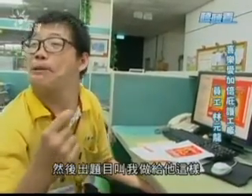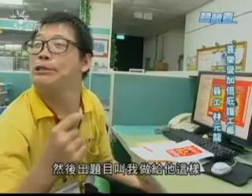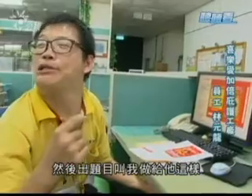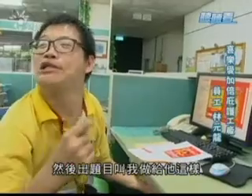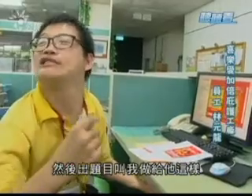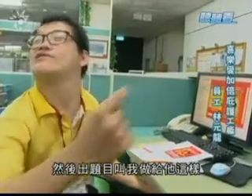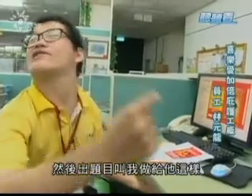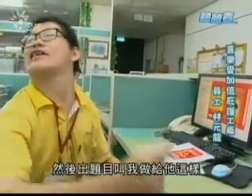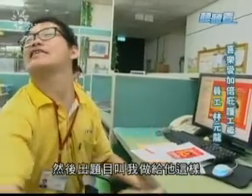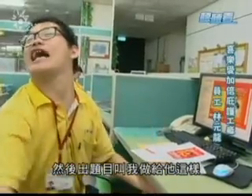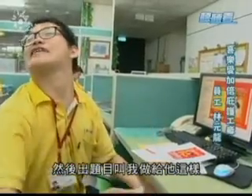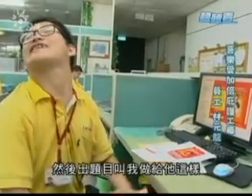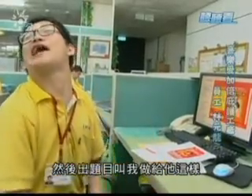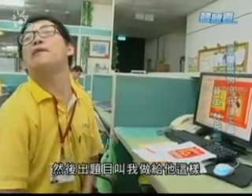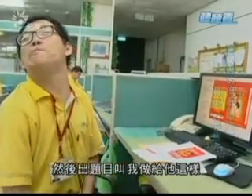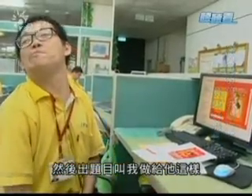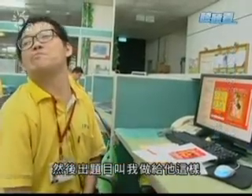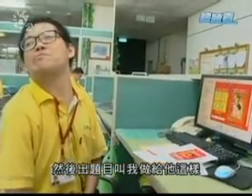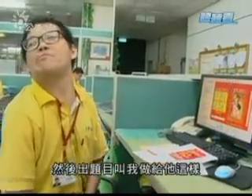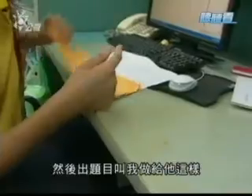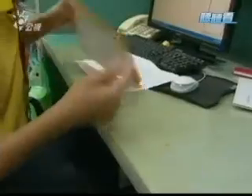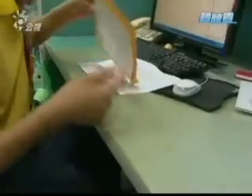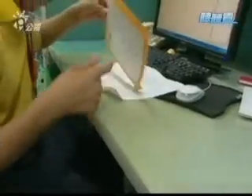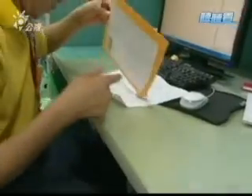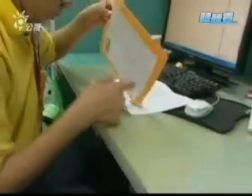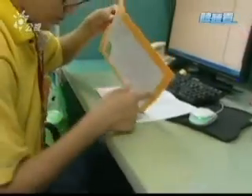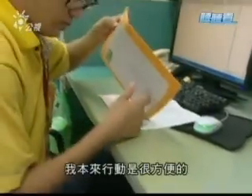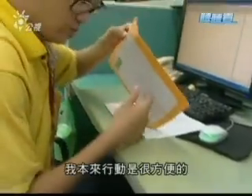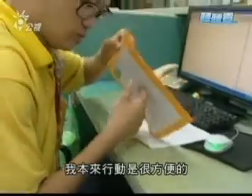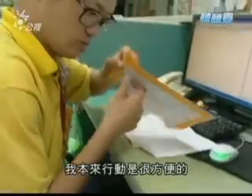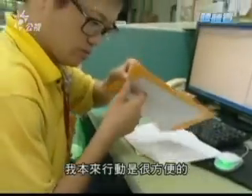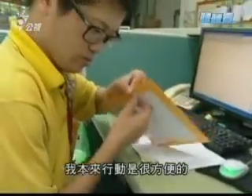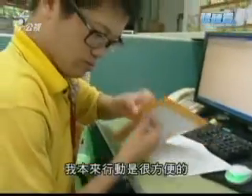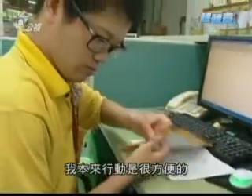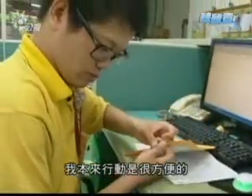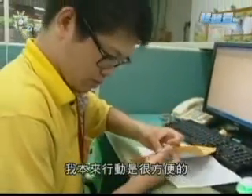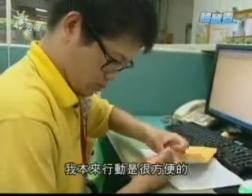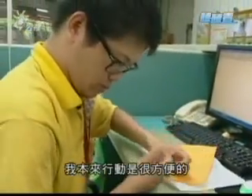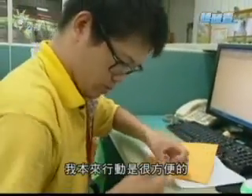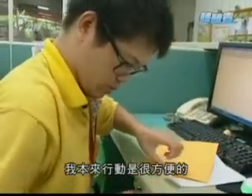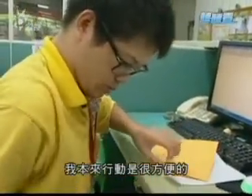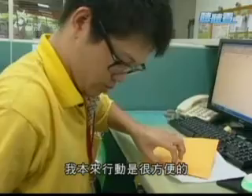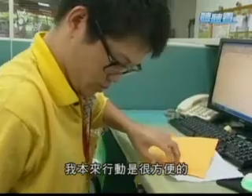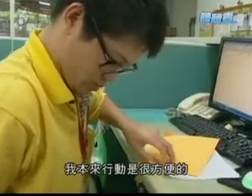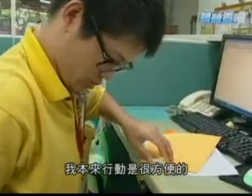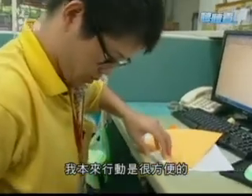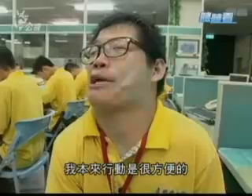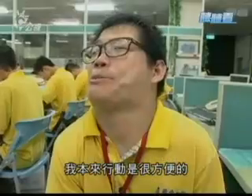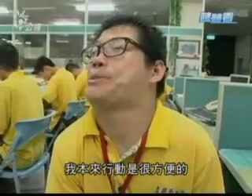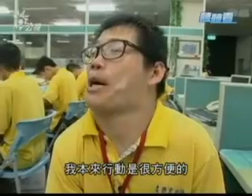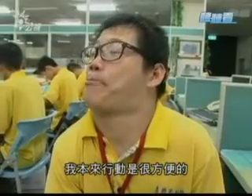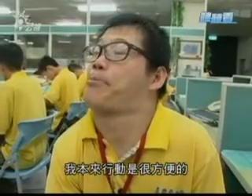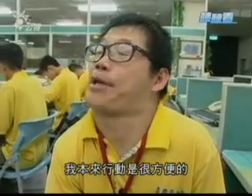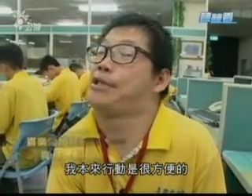们做给他这样。我本来行动是很方便的，